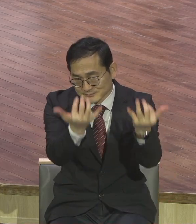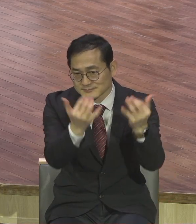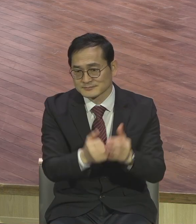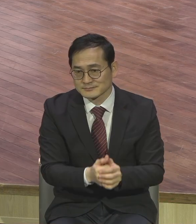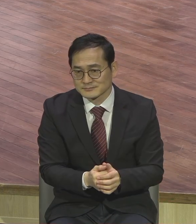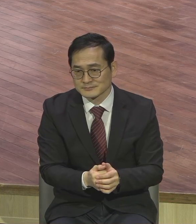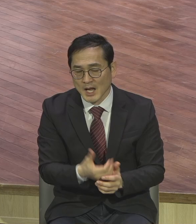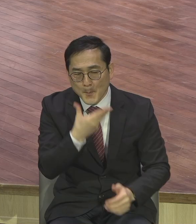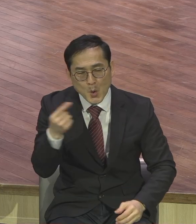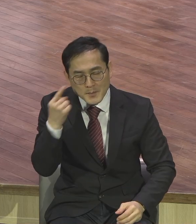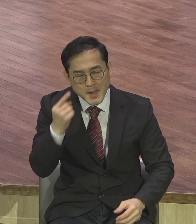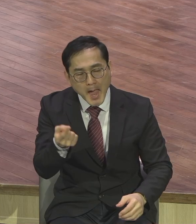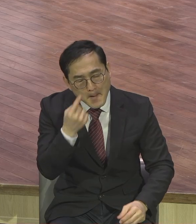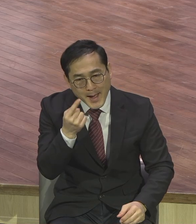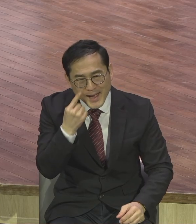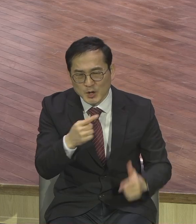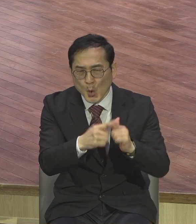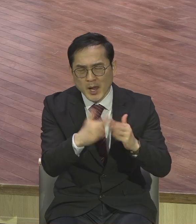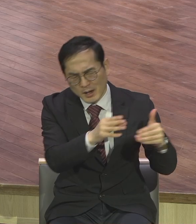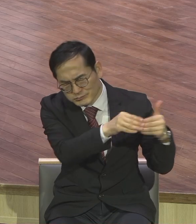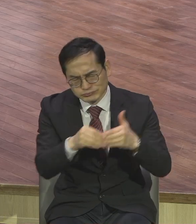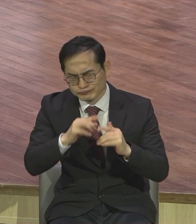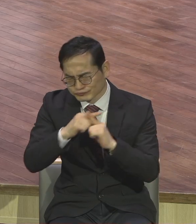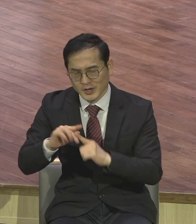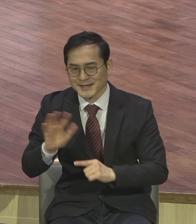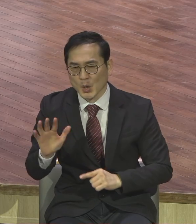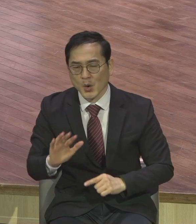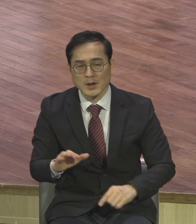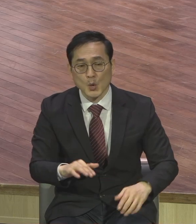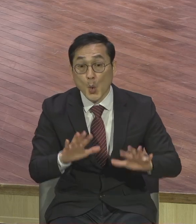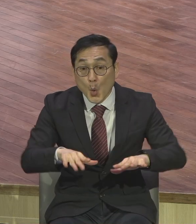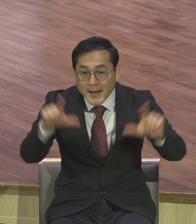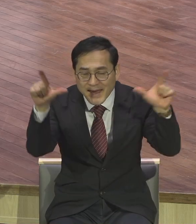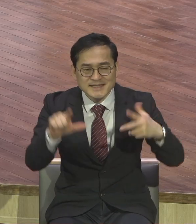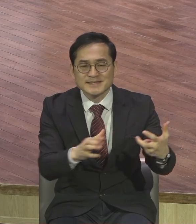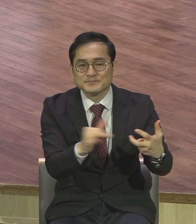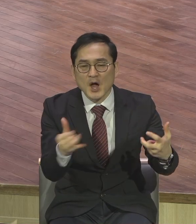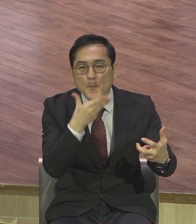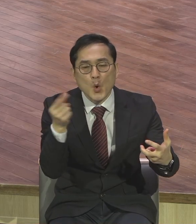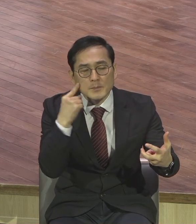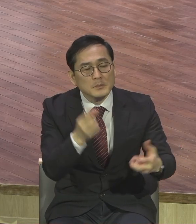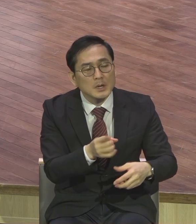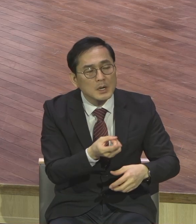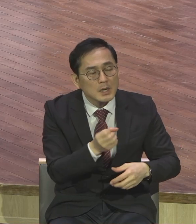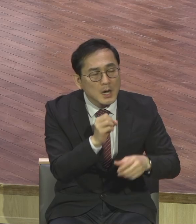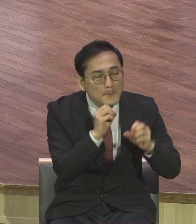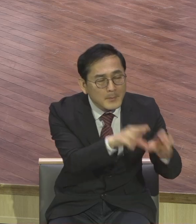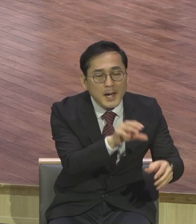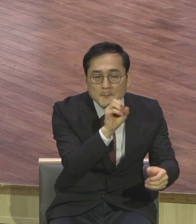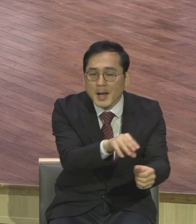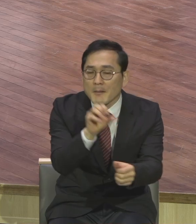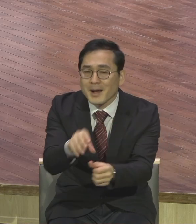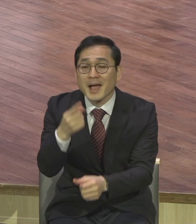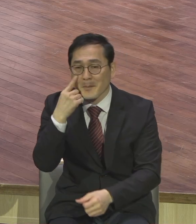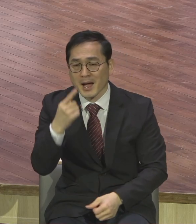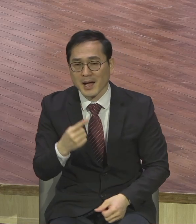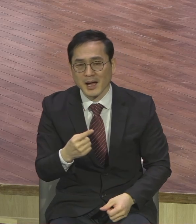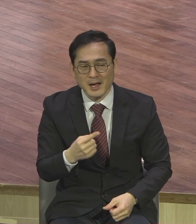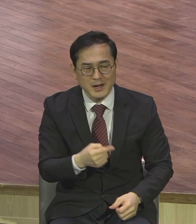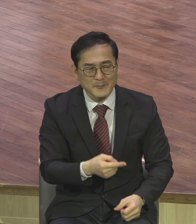전해보자. 뭐 교회 데려오라가 아닙니다. 70명에게 올해 내가 한 복음을 전해보자.